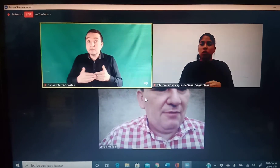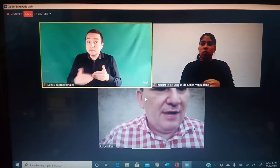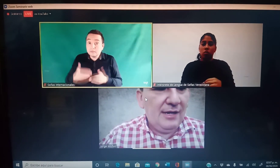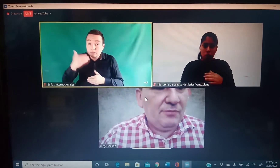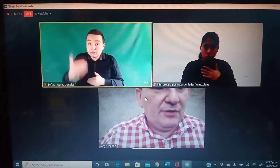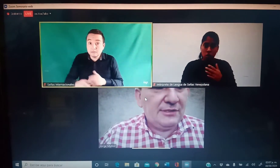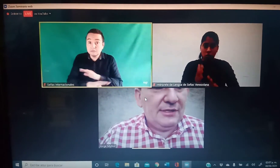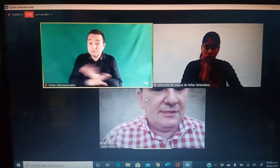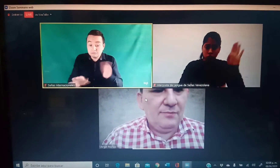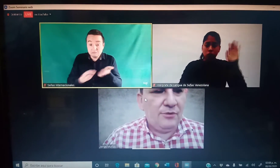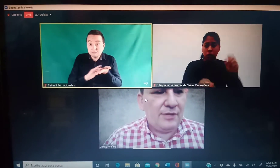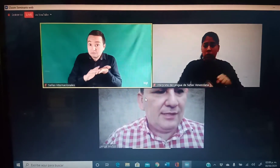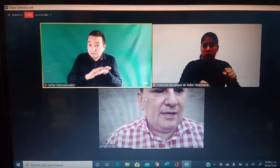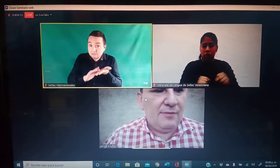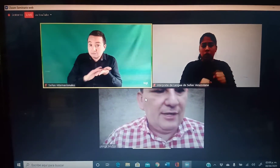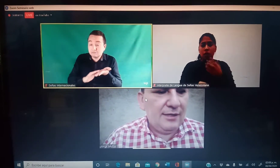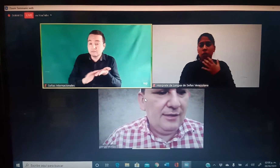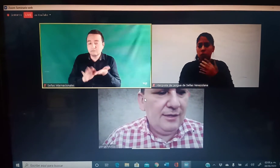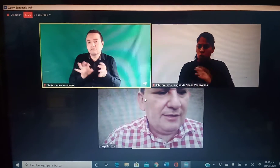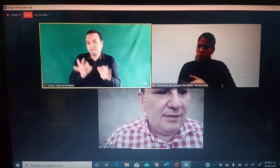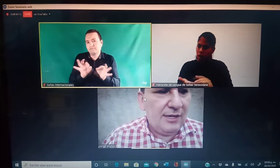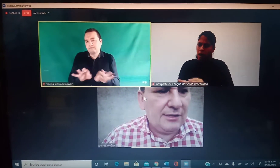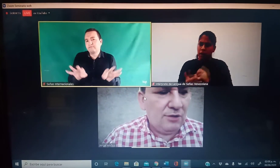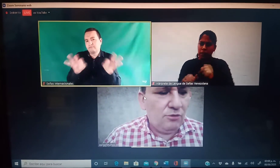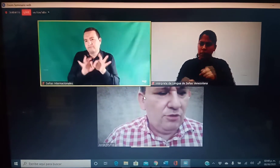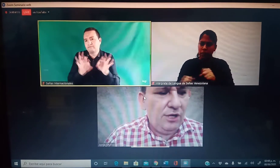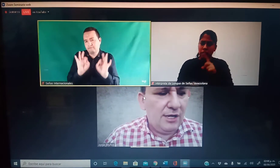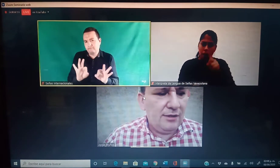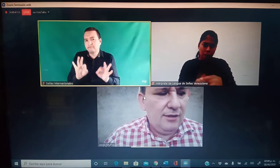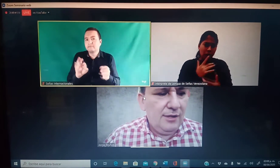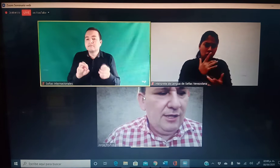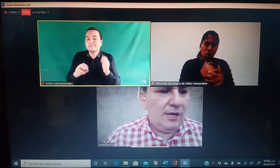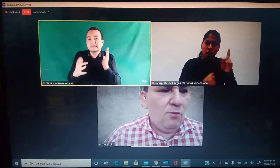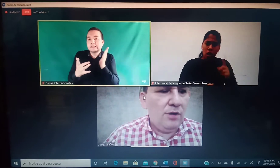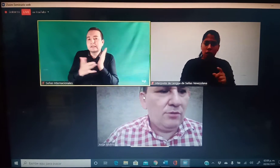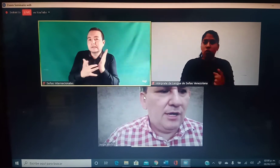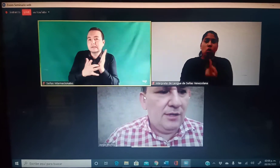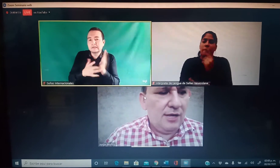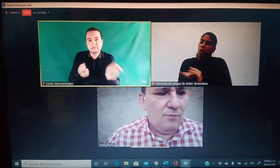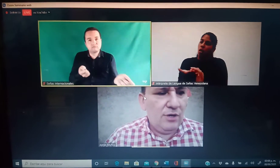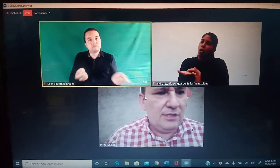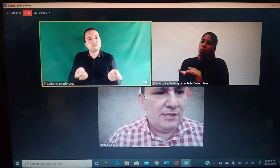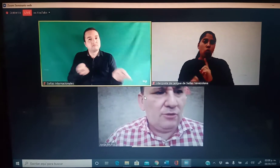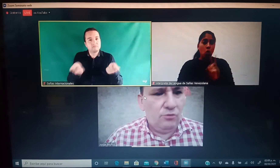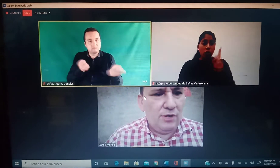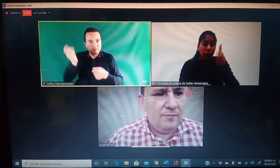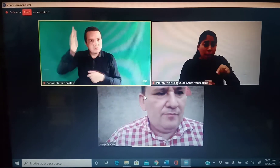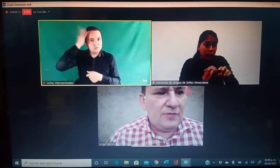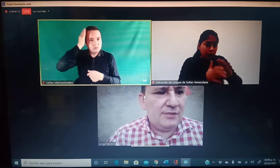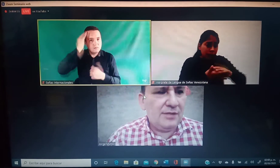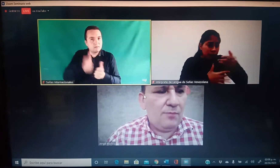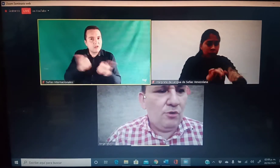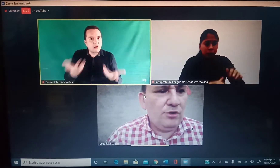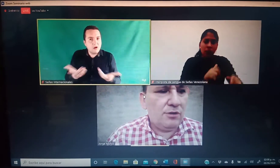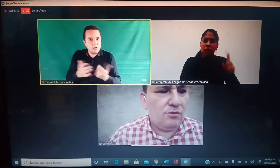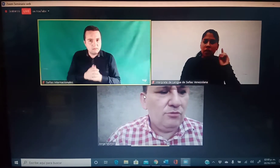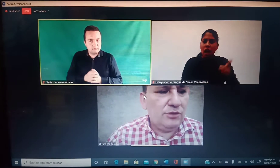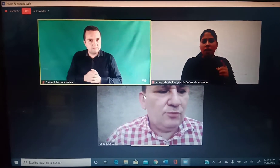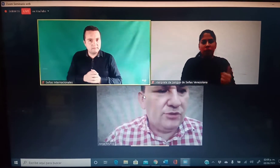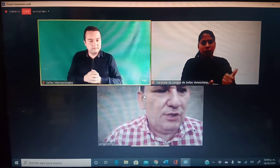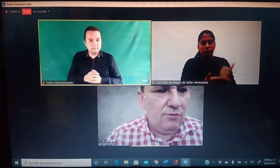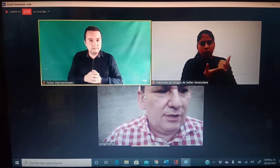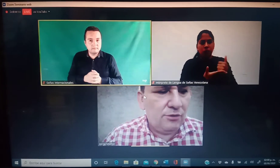sistema braille, pues sí es importante que maneje también la tecnología. Y qué bueno que, digamos, en esa lectura se apoye